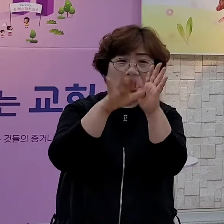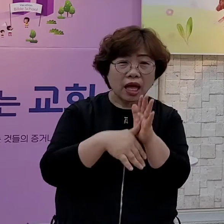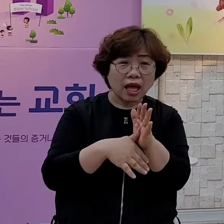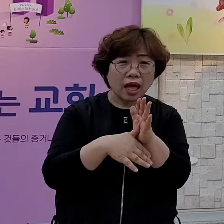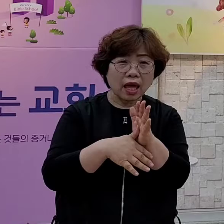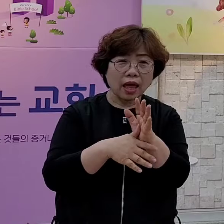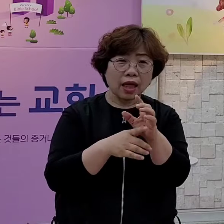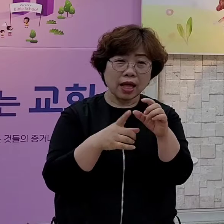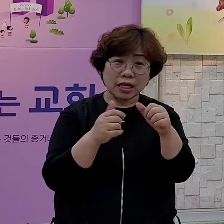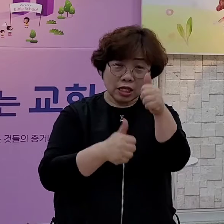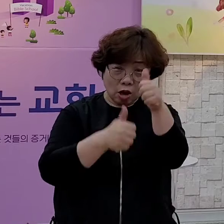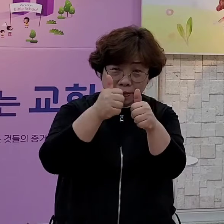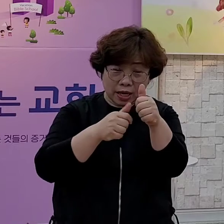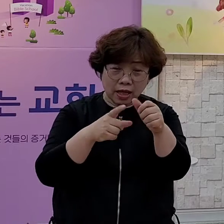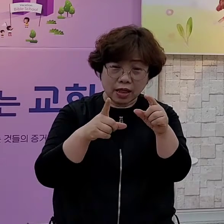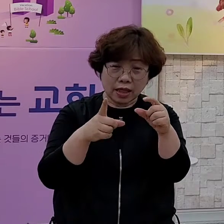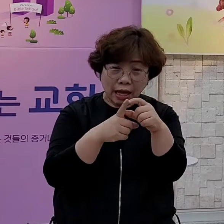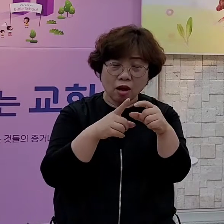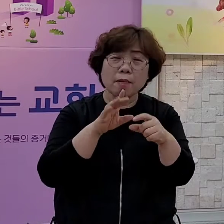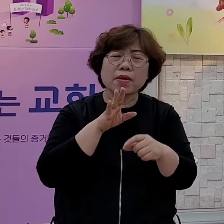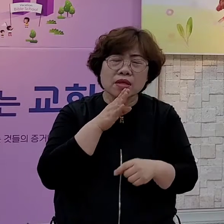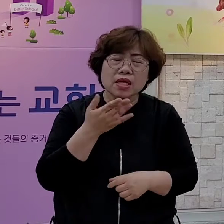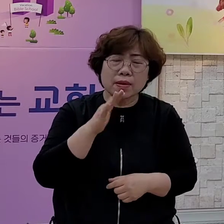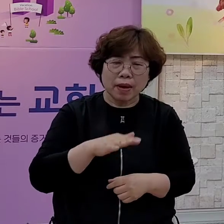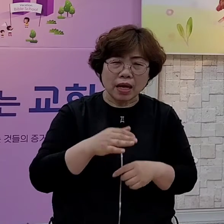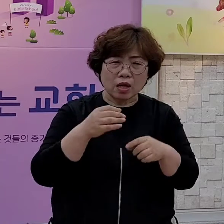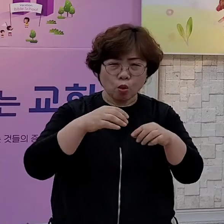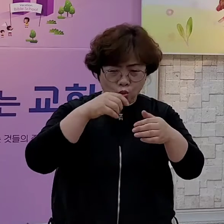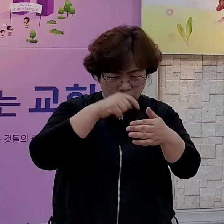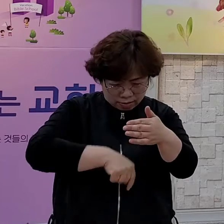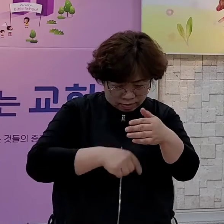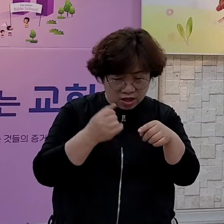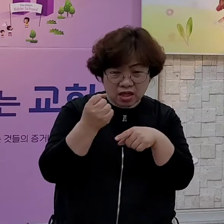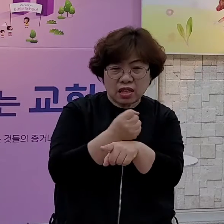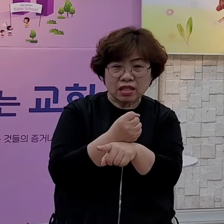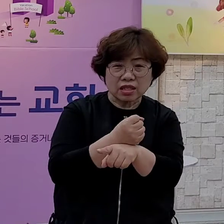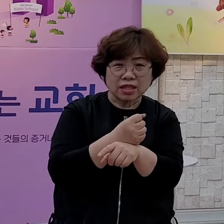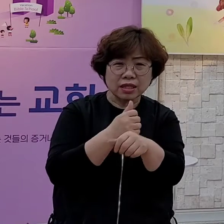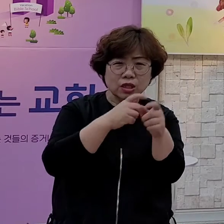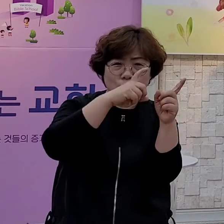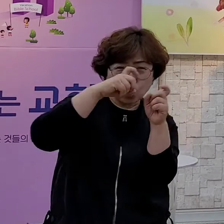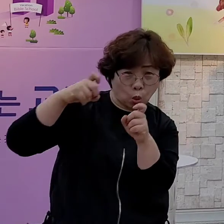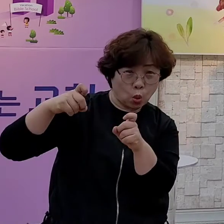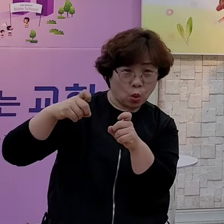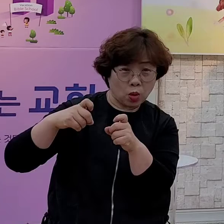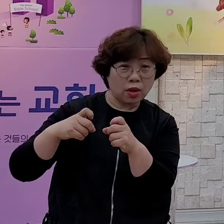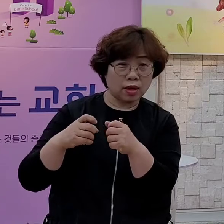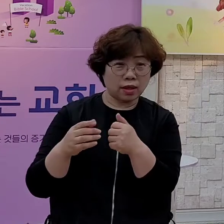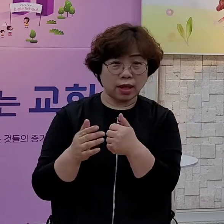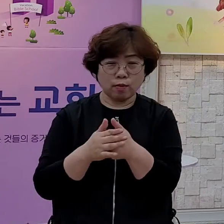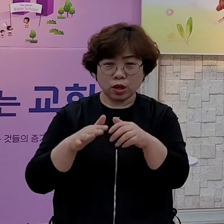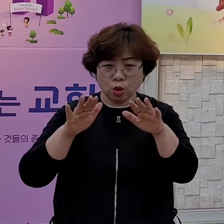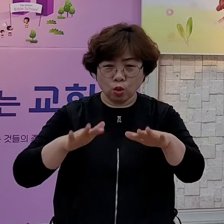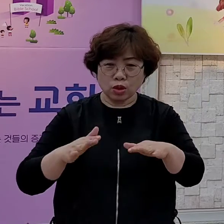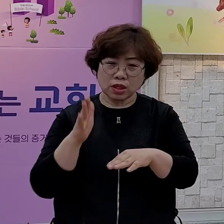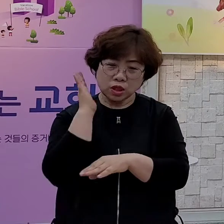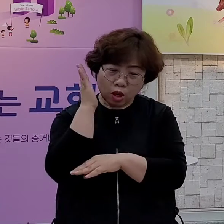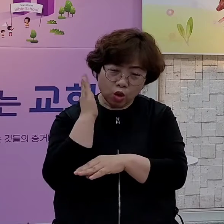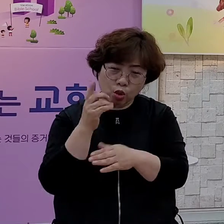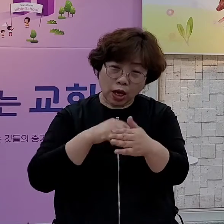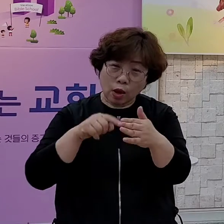뜻입니다. 유혹이다. 시험은 영어로 하면 테스트라고 해요. 근데 테스트가 아니라 유혹은 템테이션이라고